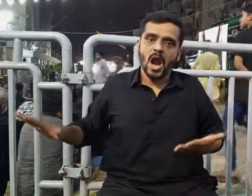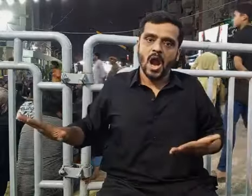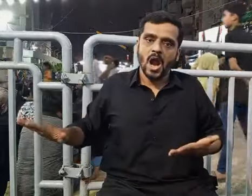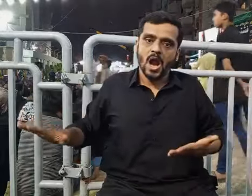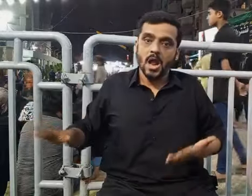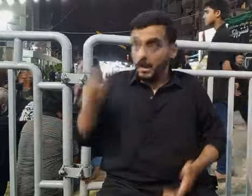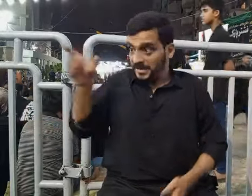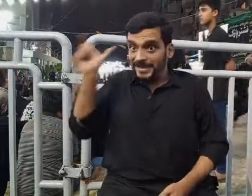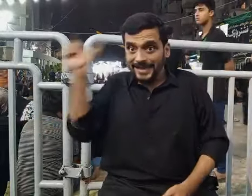شمار۔